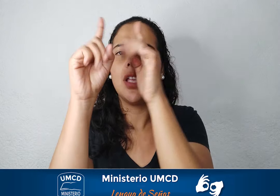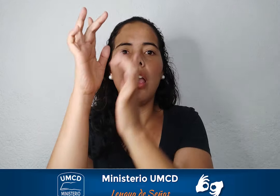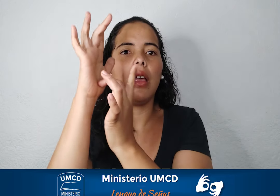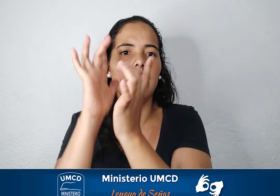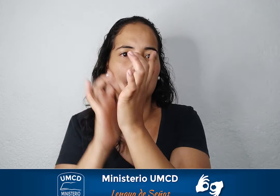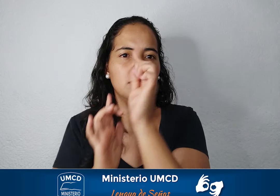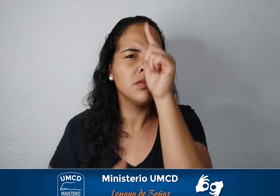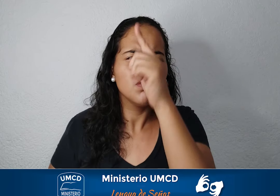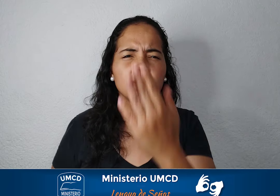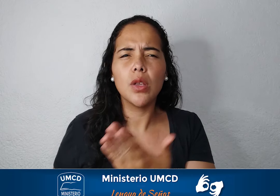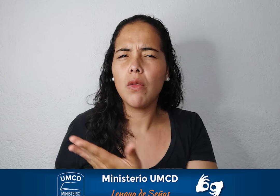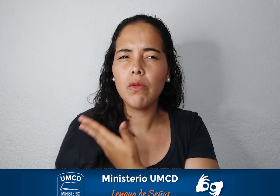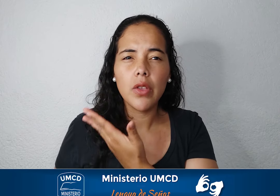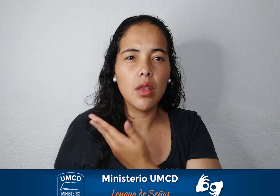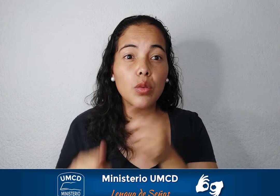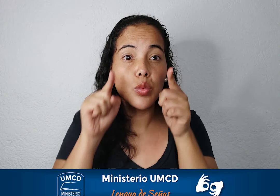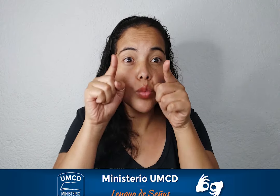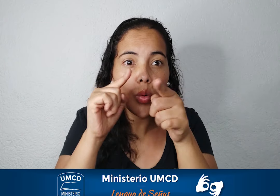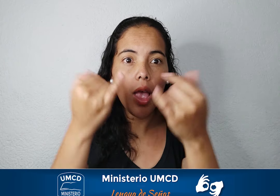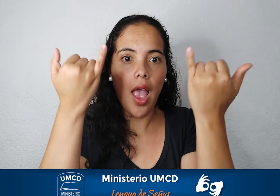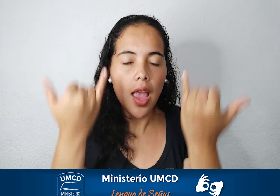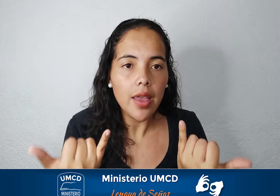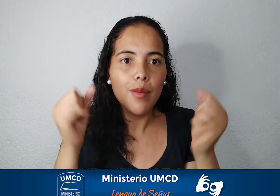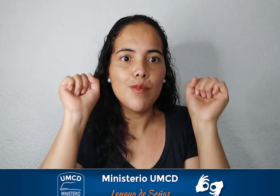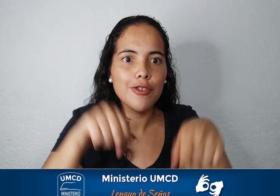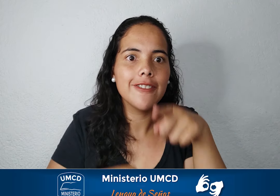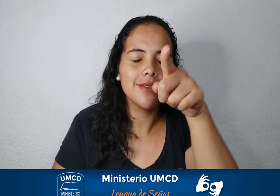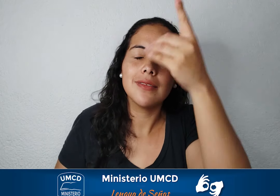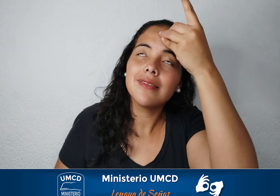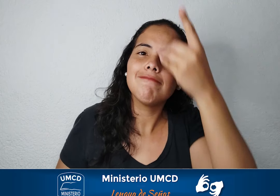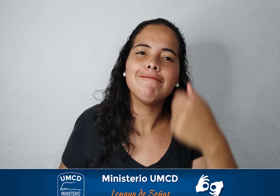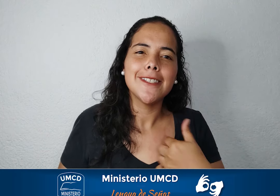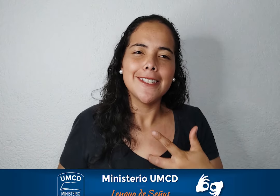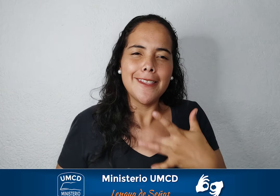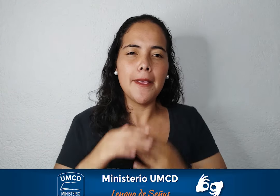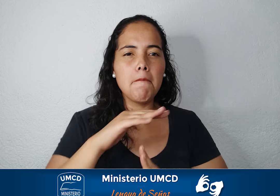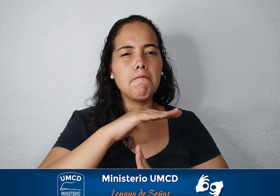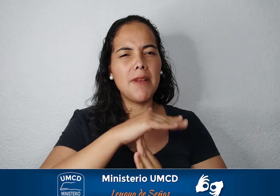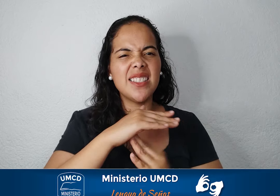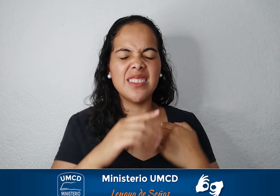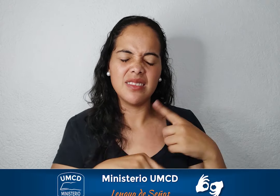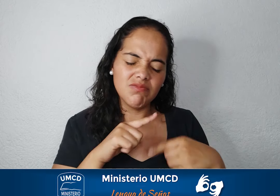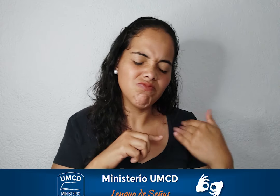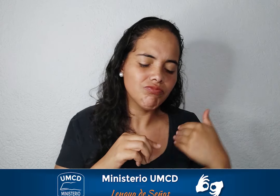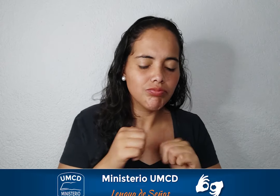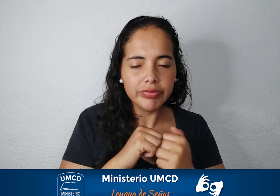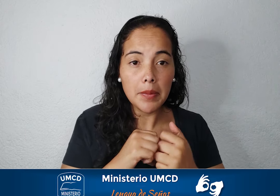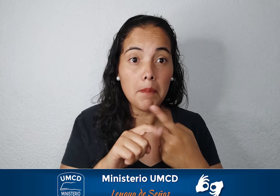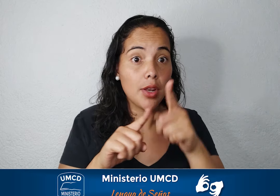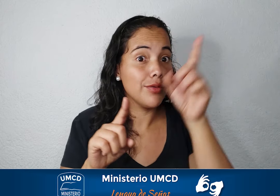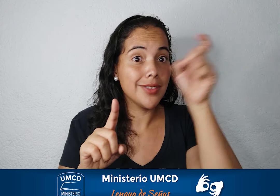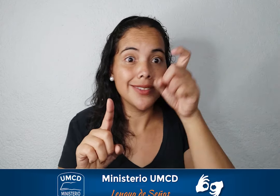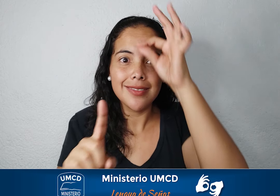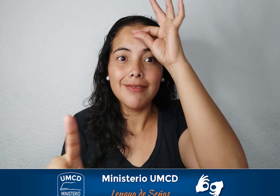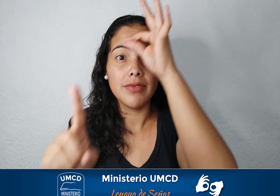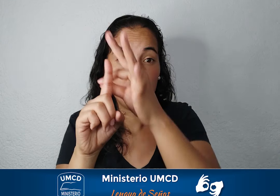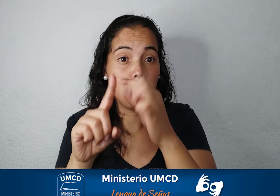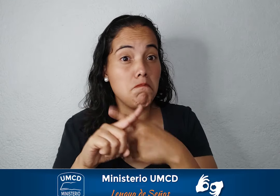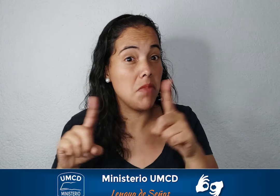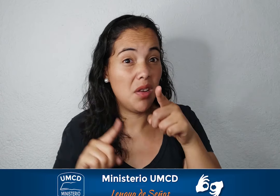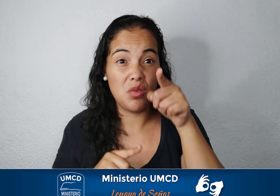pasa. Y es ahí donde usted y yo podemos encontrar la paz que necesitamos. Pero sí,